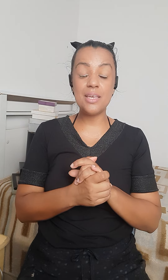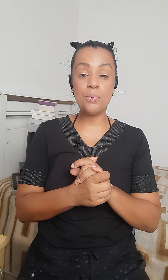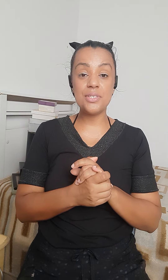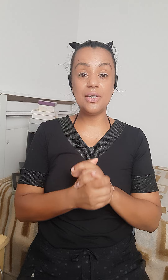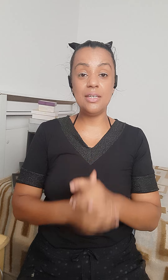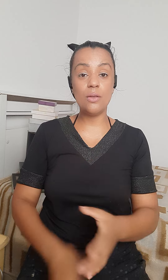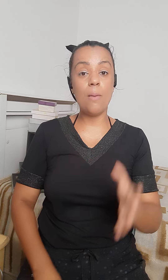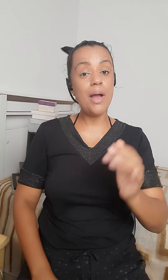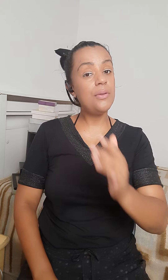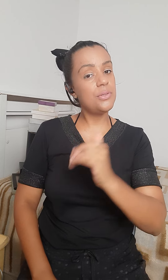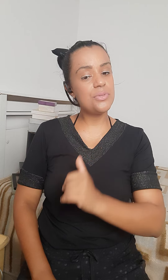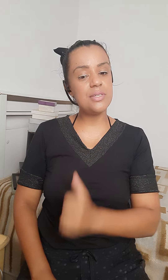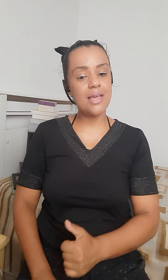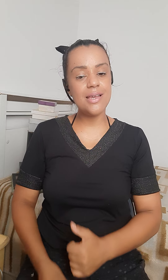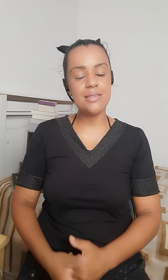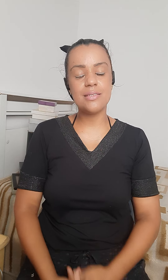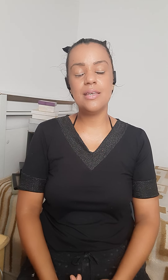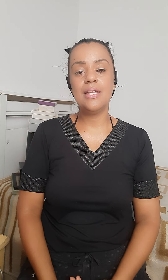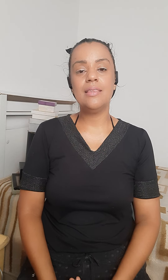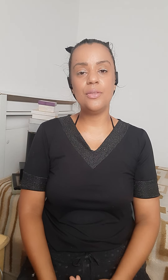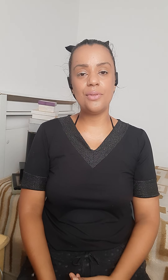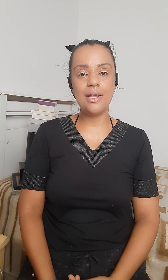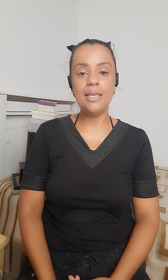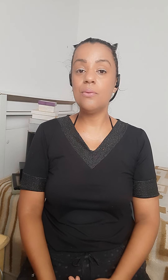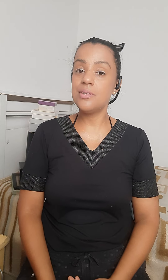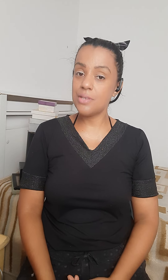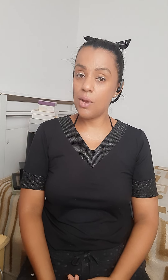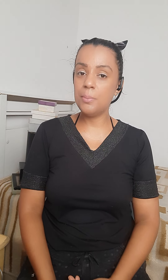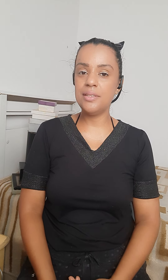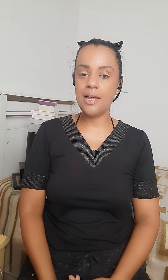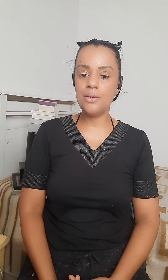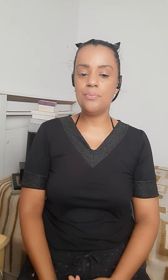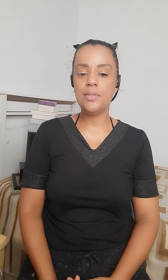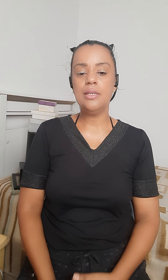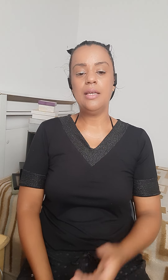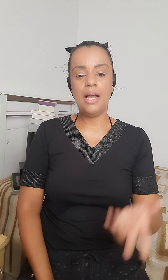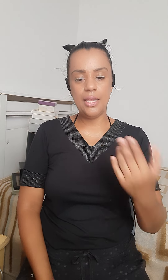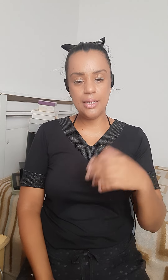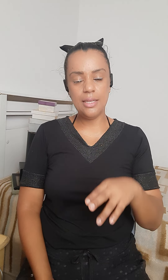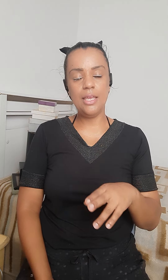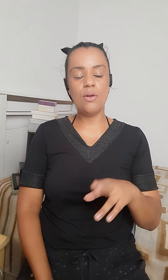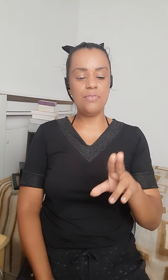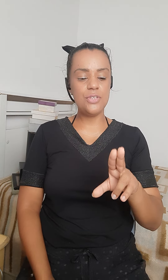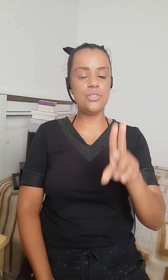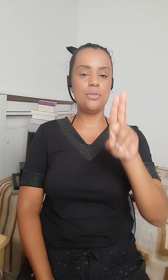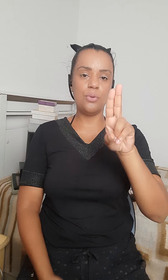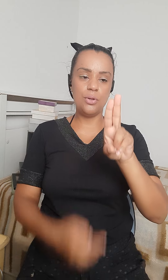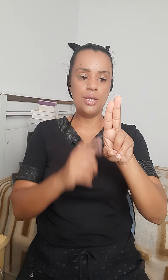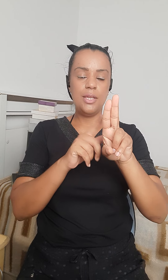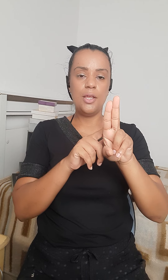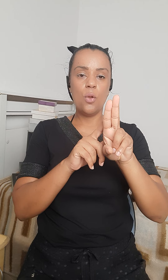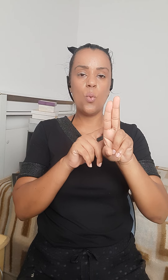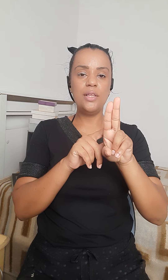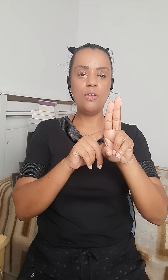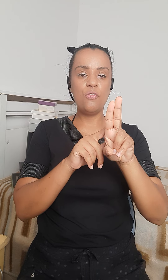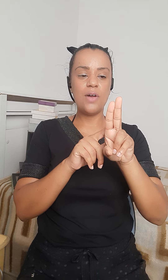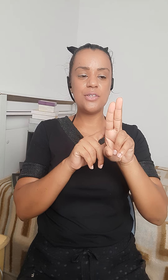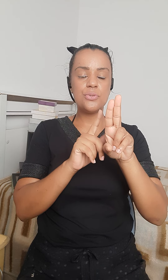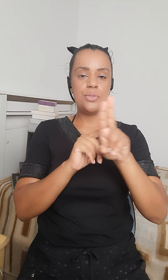exemplos aqui. Então, a maioria dos sinais dentro da língua, eles são arbitrários. Aí, que nem eu havia dito, ó, quando eu faço